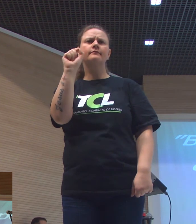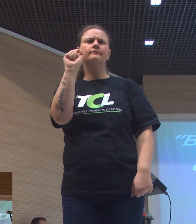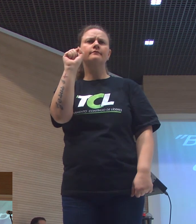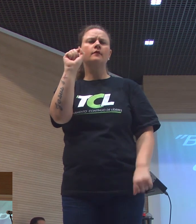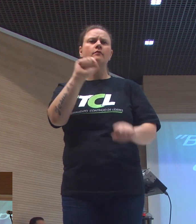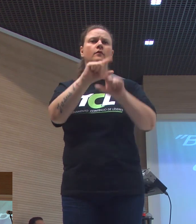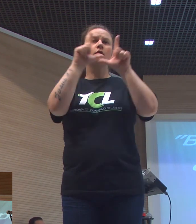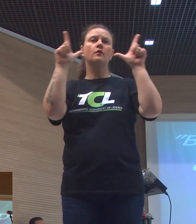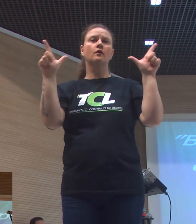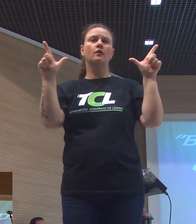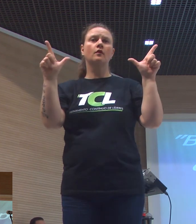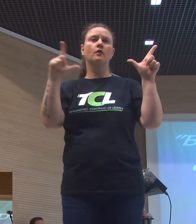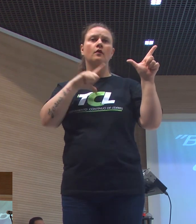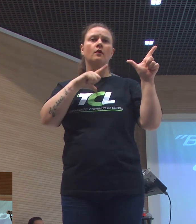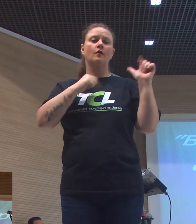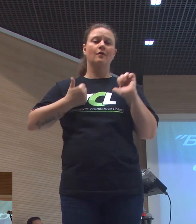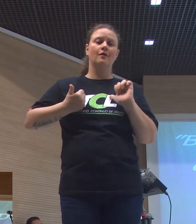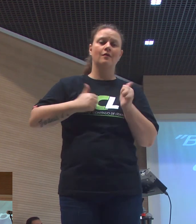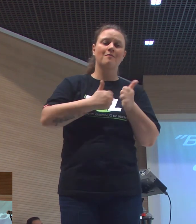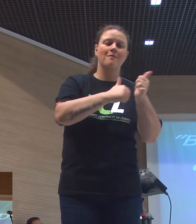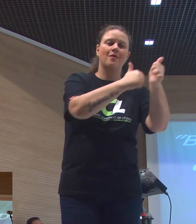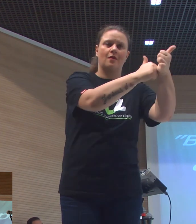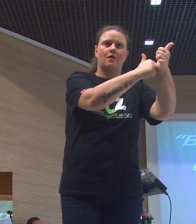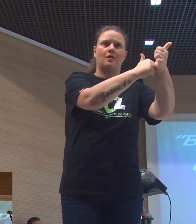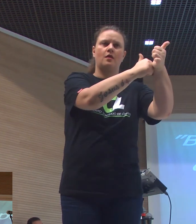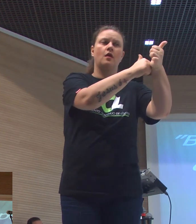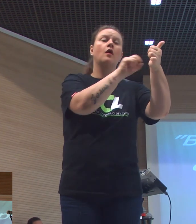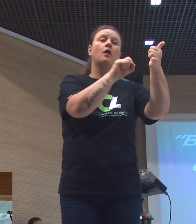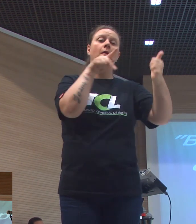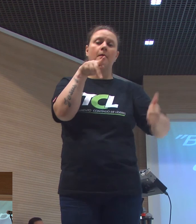entender, que a perseguição que Jesus está